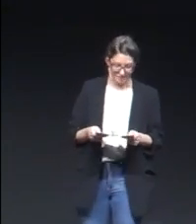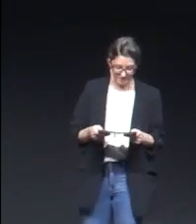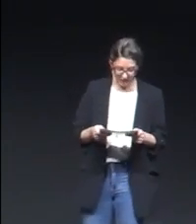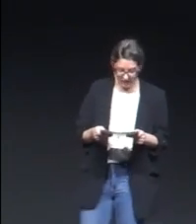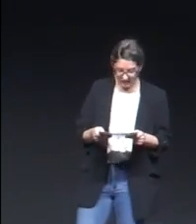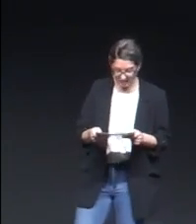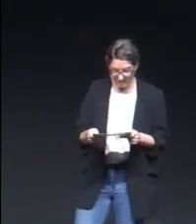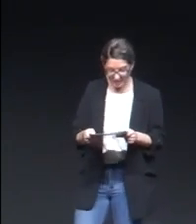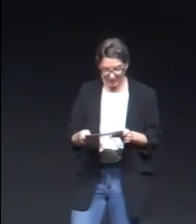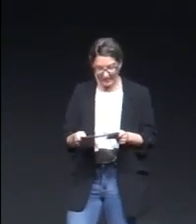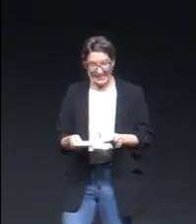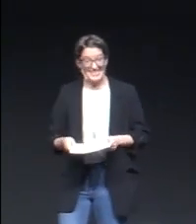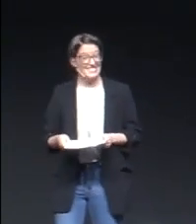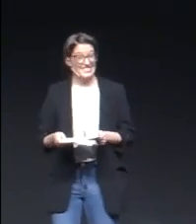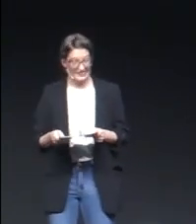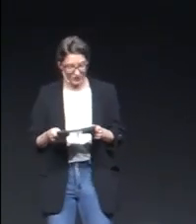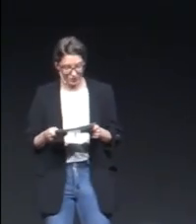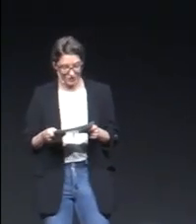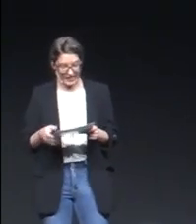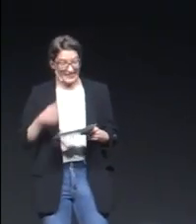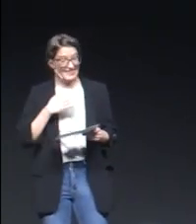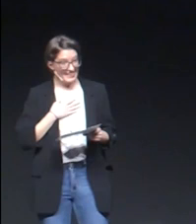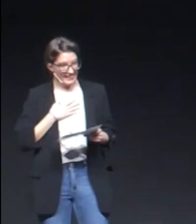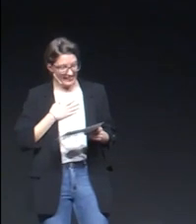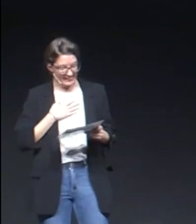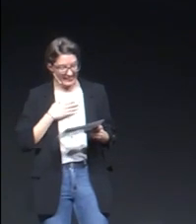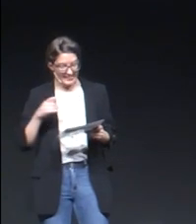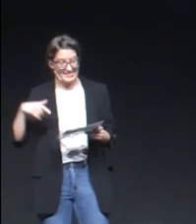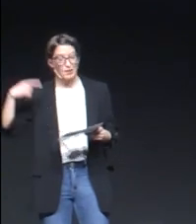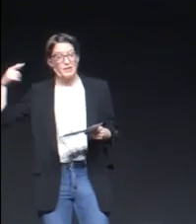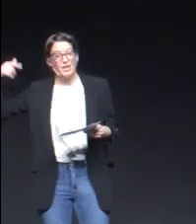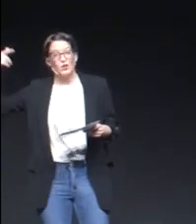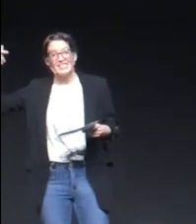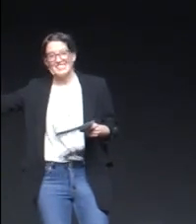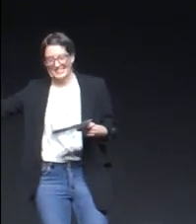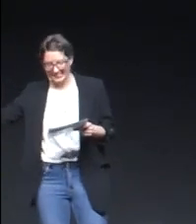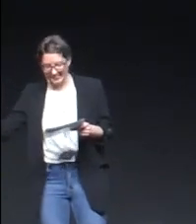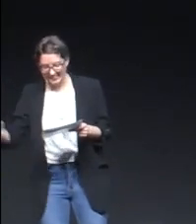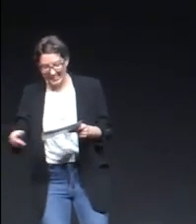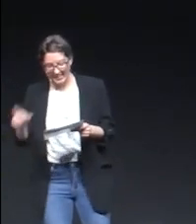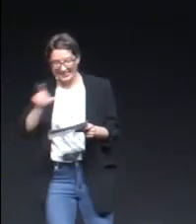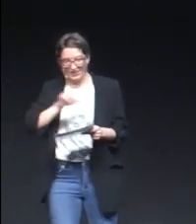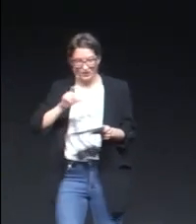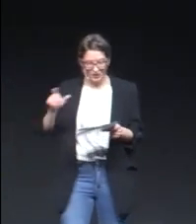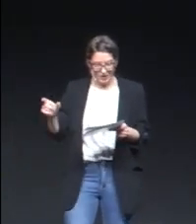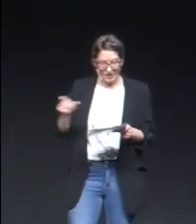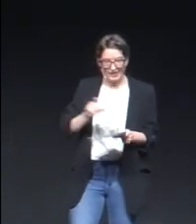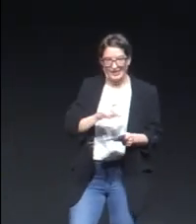hartzen, eta beste batzuetan gaizki sentituz direna eta izan beharko liratekeenaren